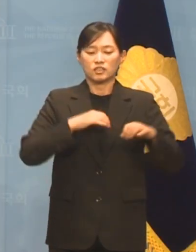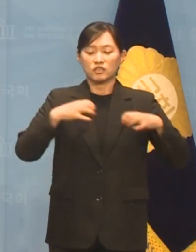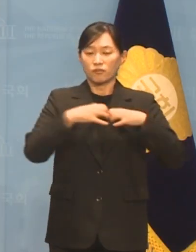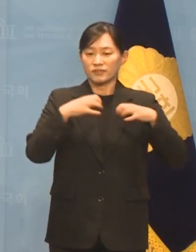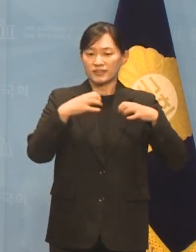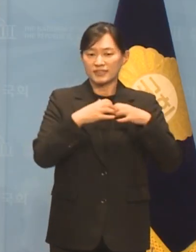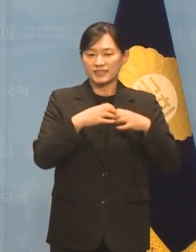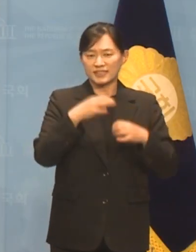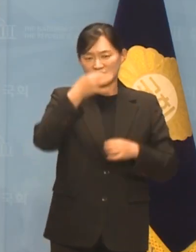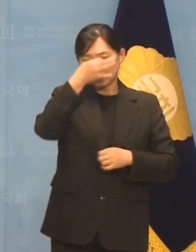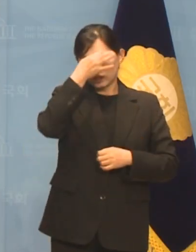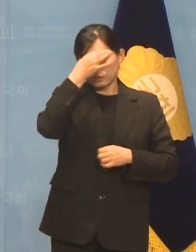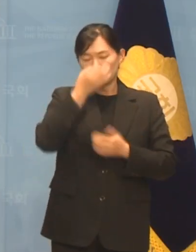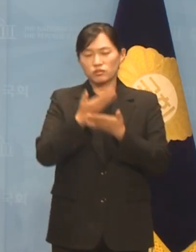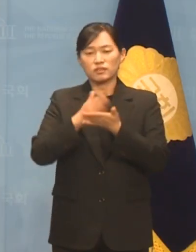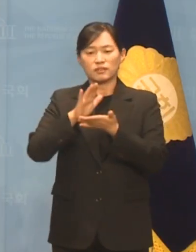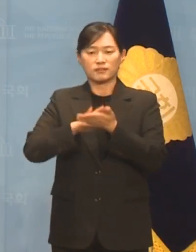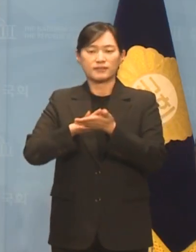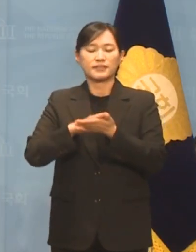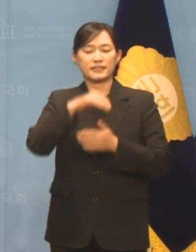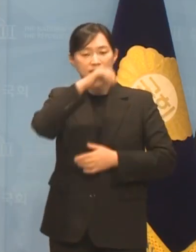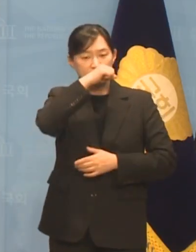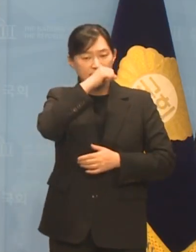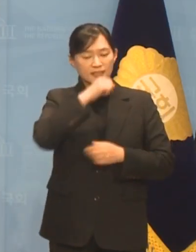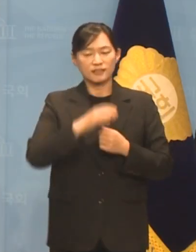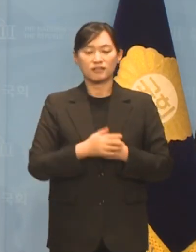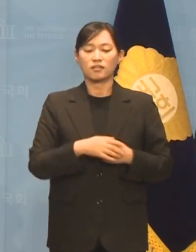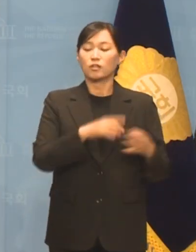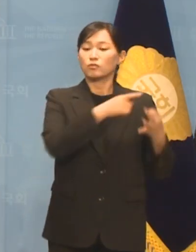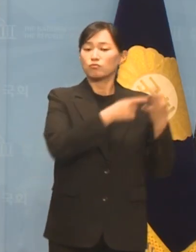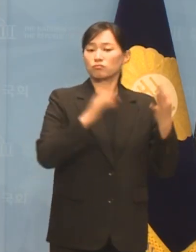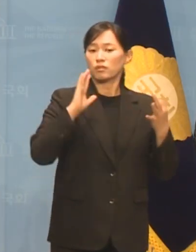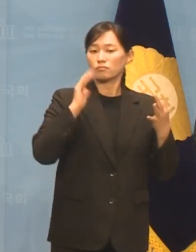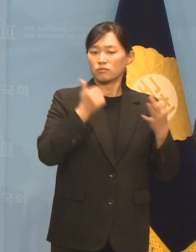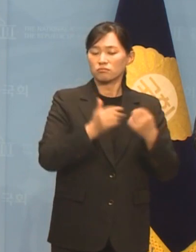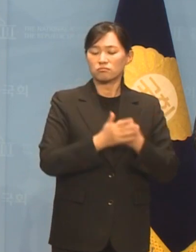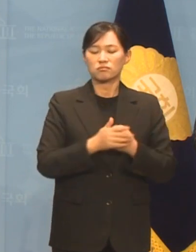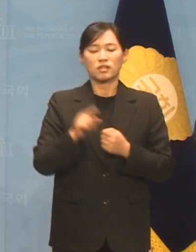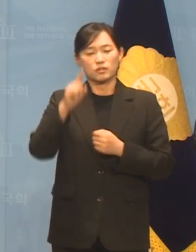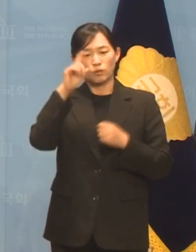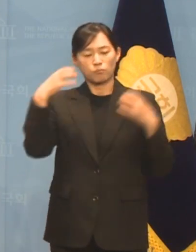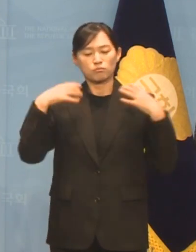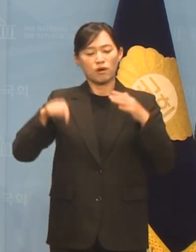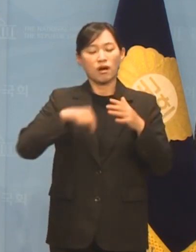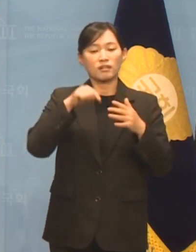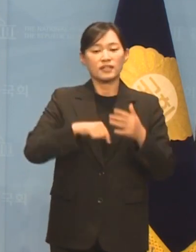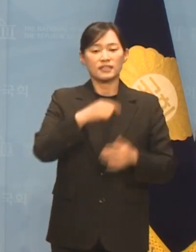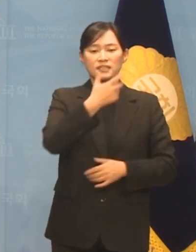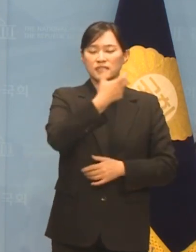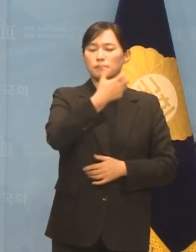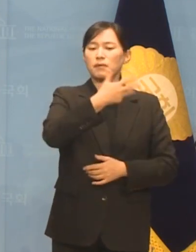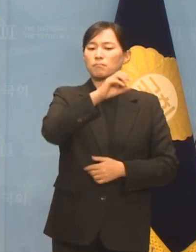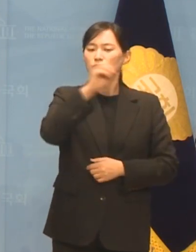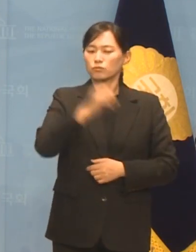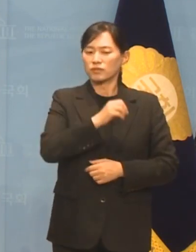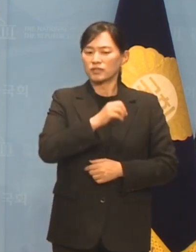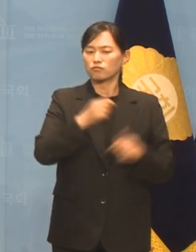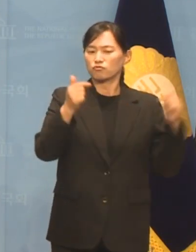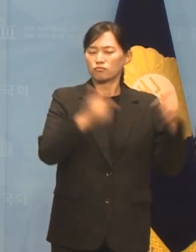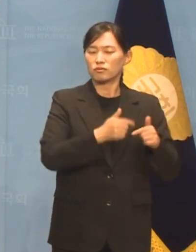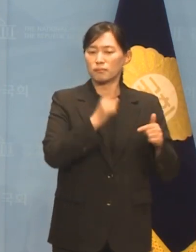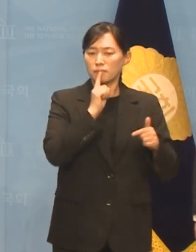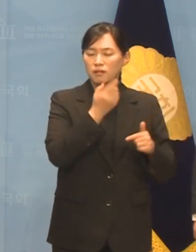시스템 성능 개량 사업 예산입니다. 윤 대통령은 이 예산이 정부안의 78%나 삭감되었다고